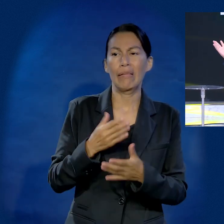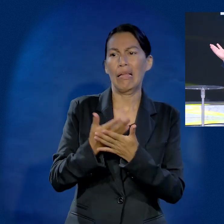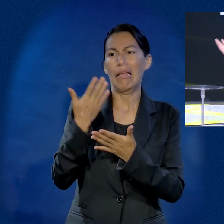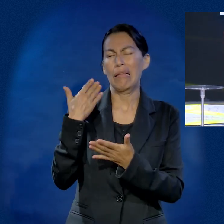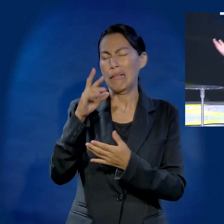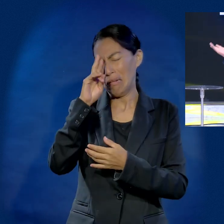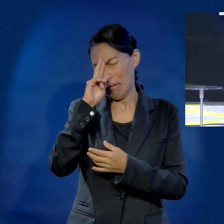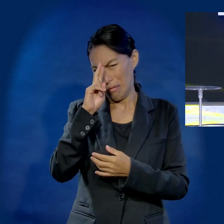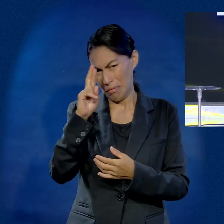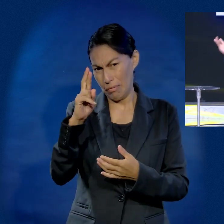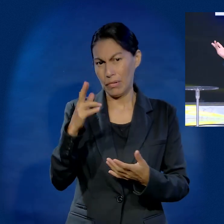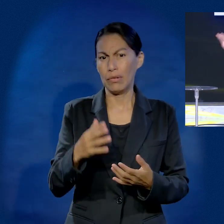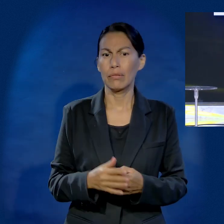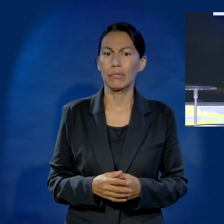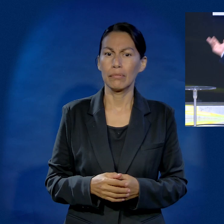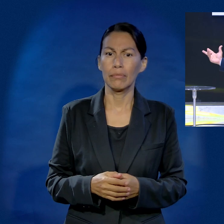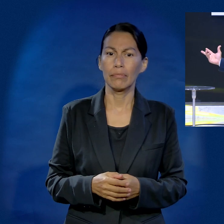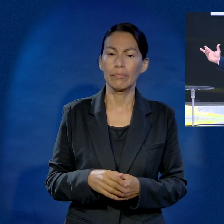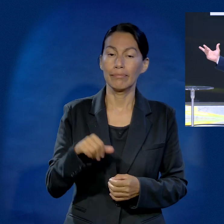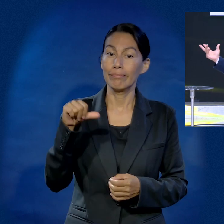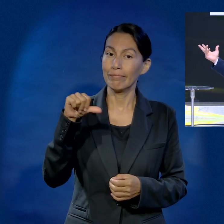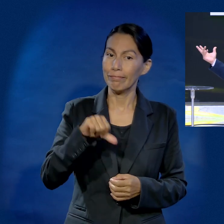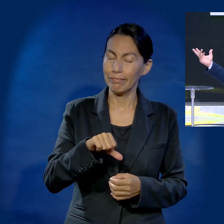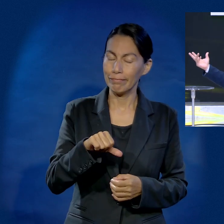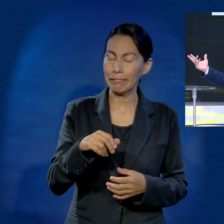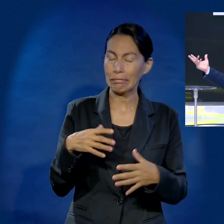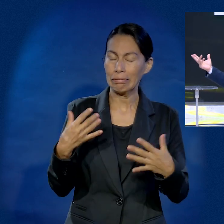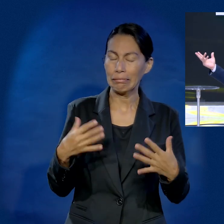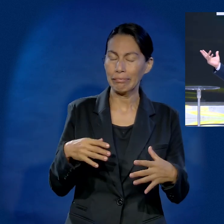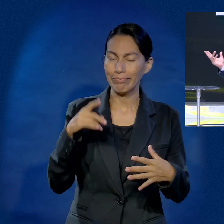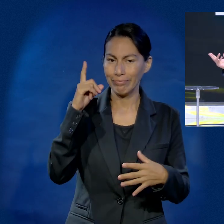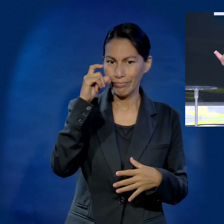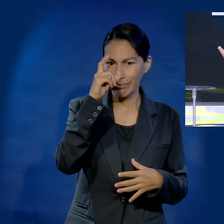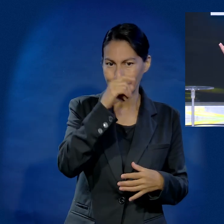Esa cultura estaba llena de respeto y de moral.